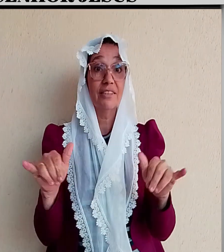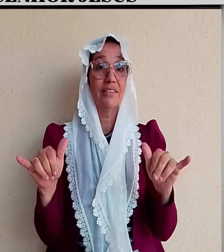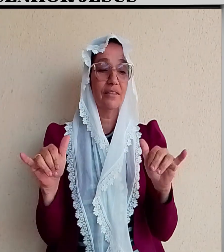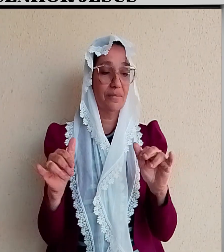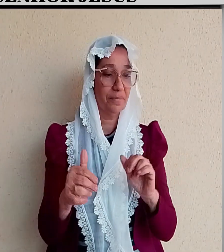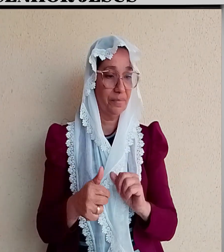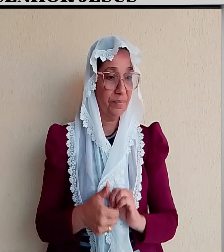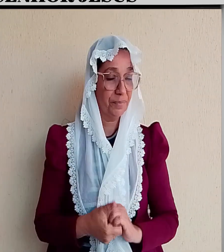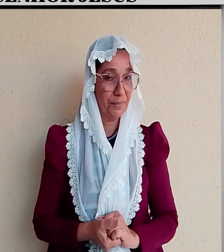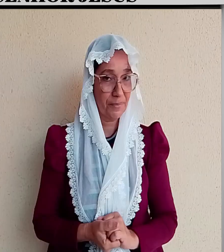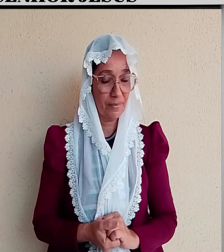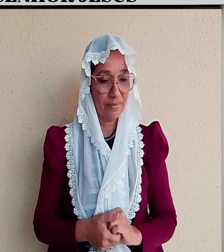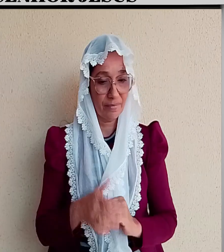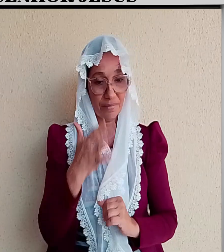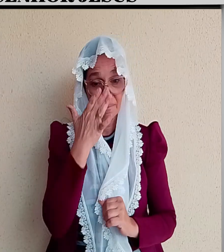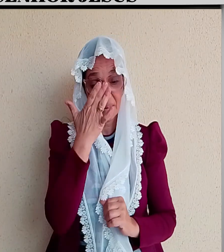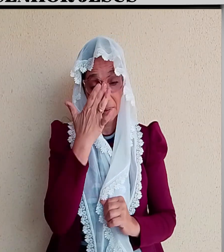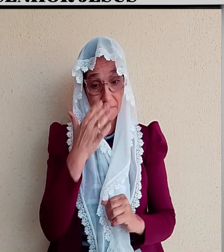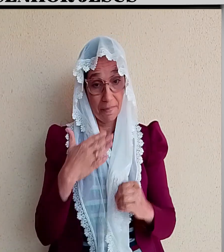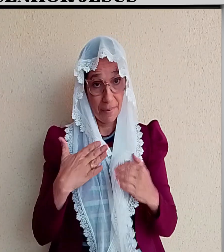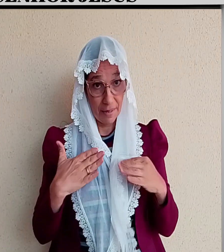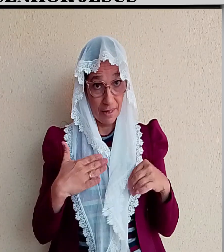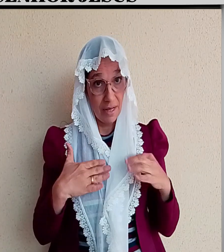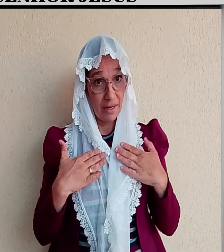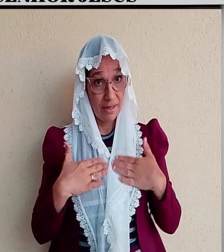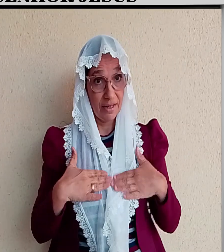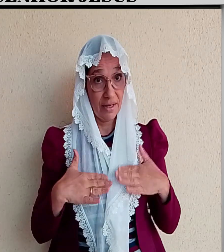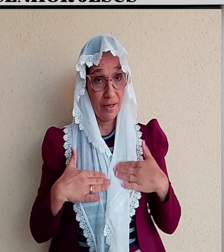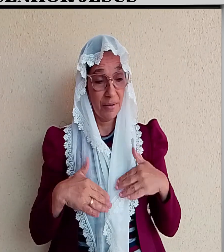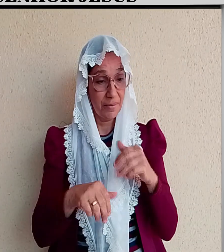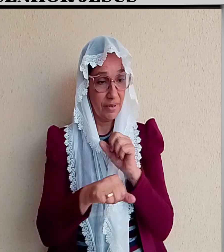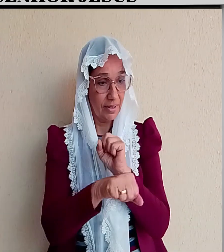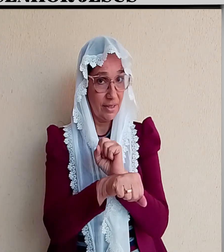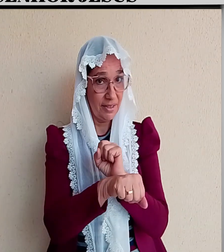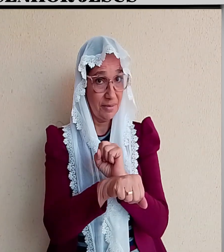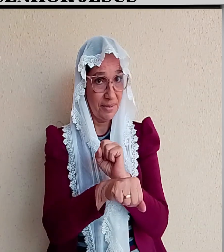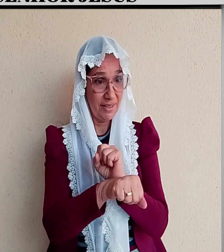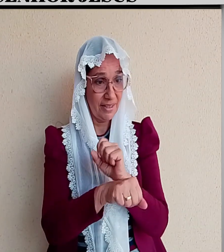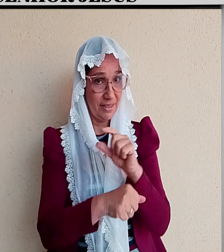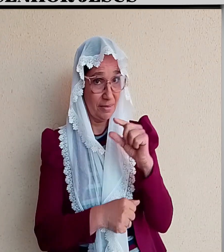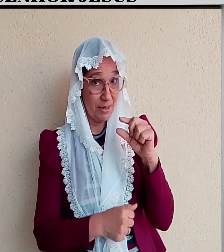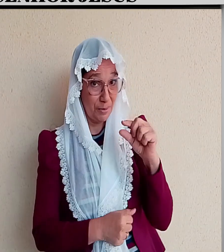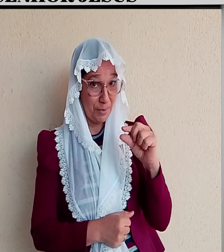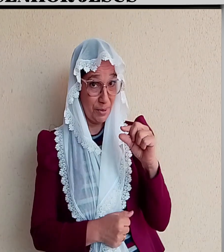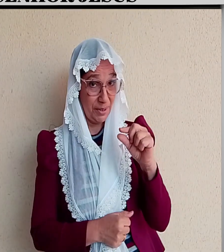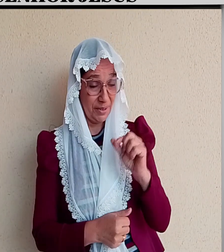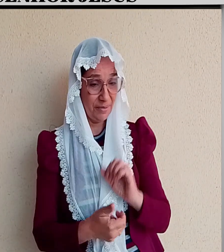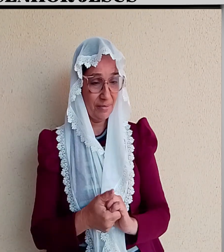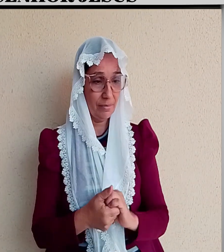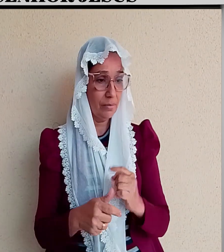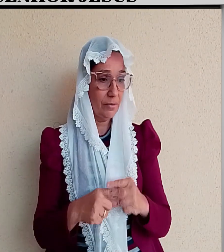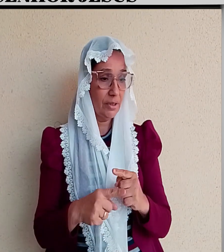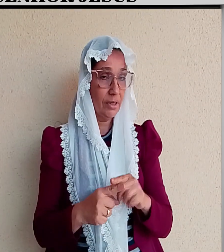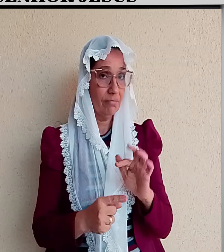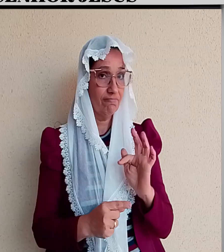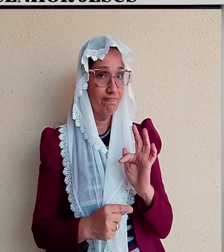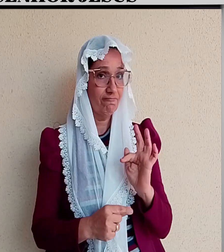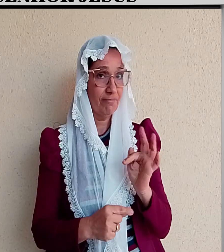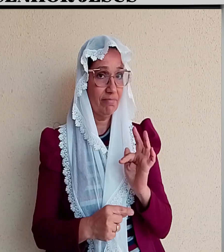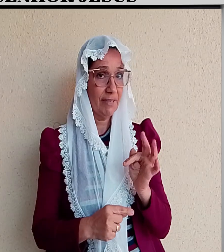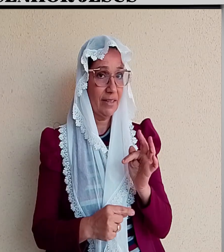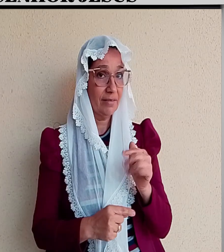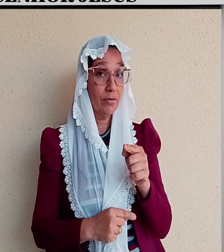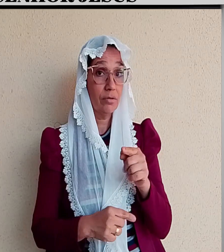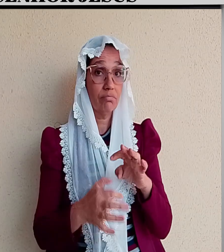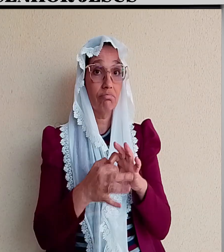laudo. Aleluia, Jesus. E venho te dizer, aleluia, agora você vai para uma nova cidade, uma cidade celestial. Glória a